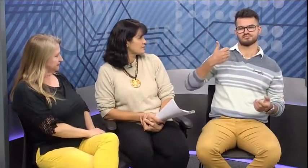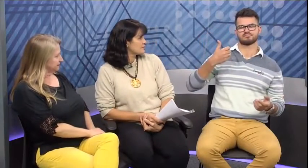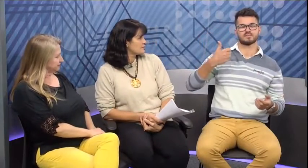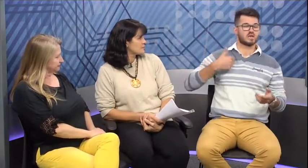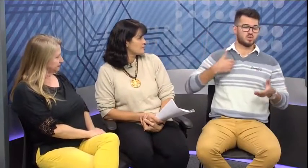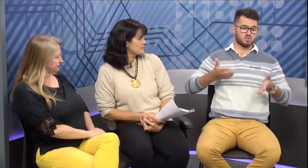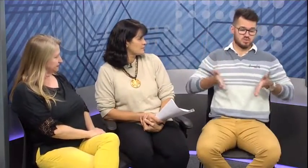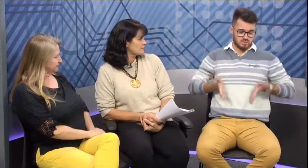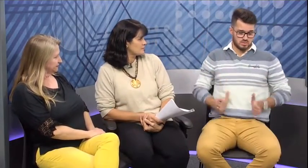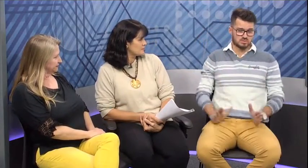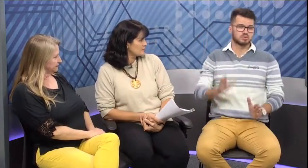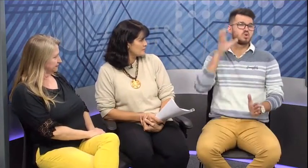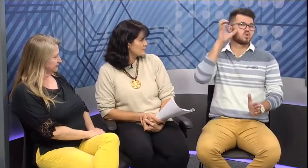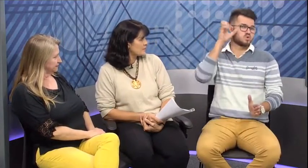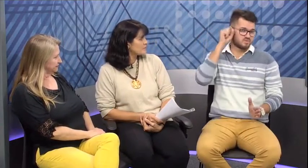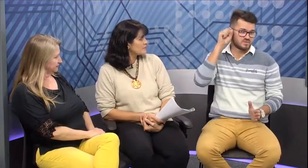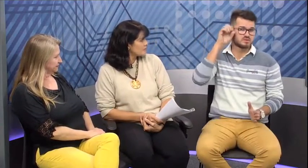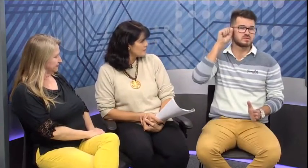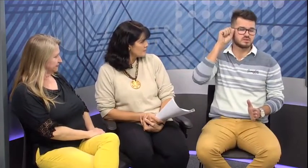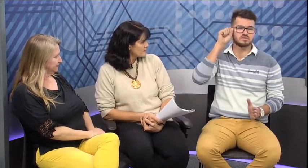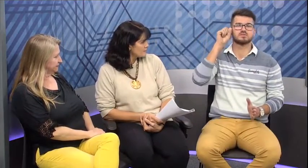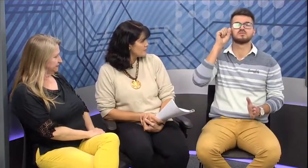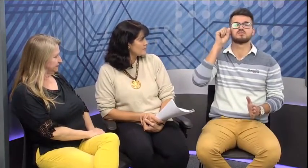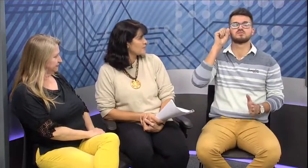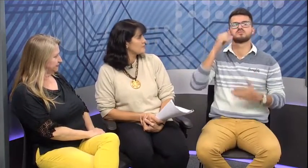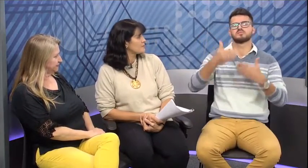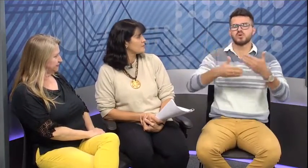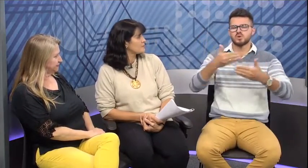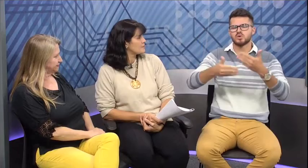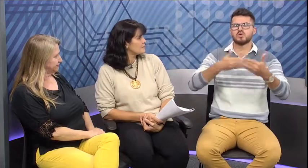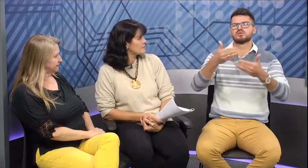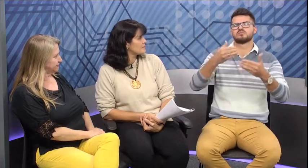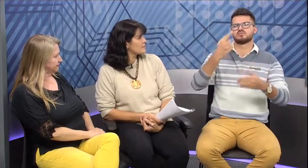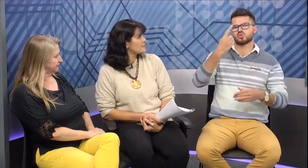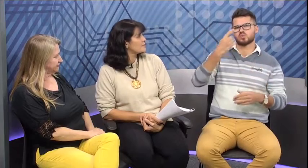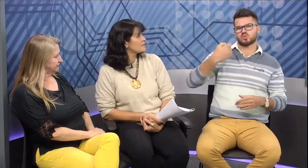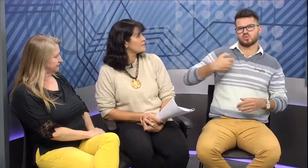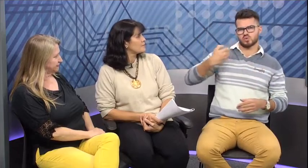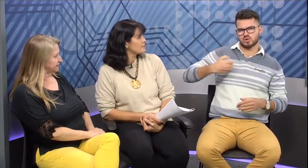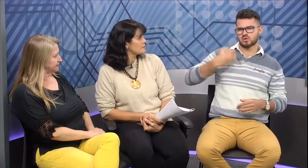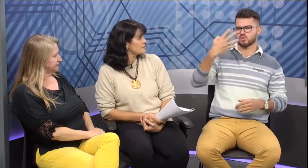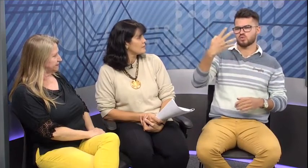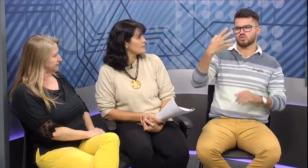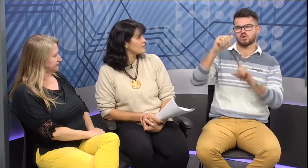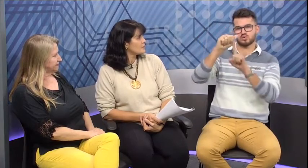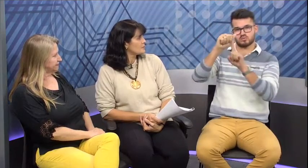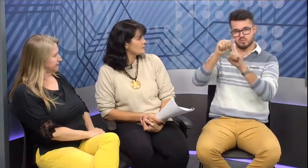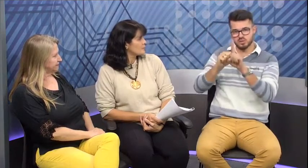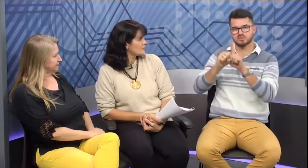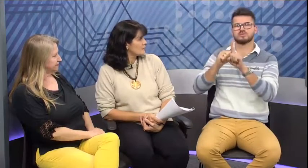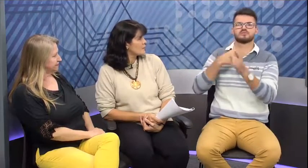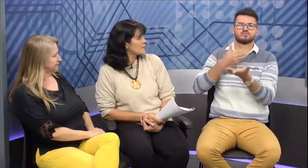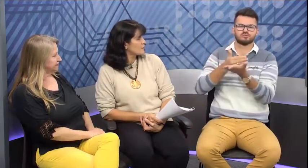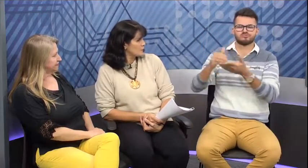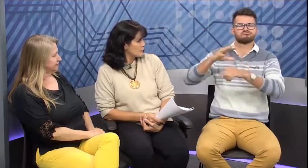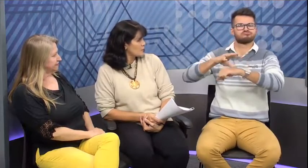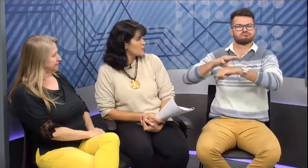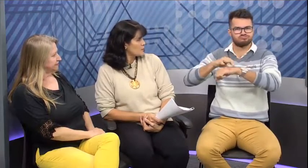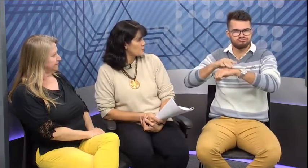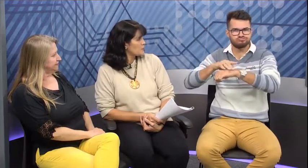Bem, quando eu nasci ouvinte, e depois, com o tempo, eu estava com quase 1 ano e 4 meses, eu